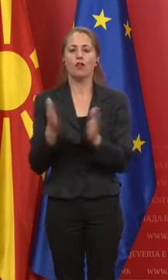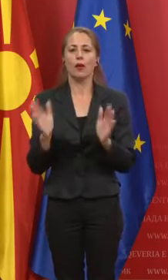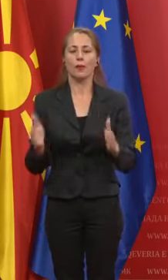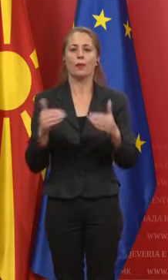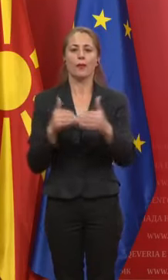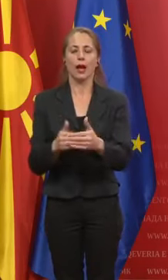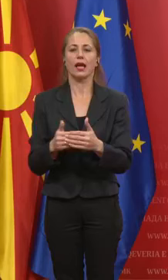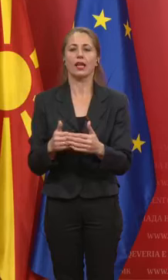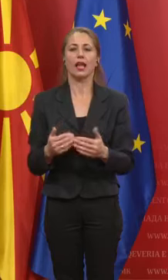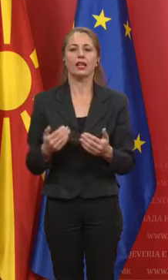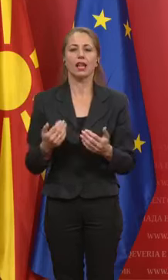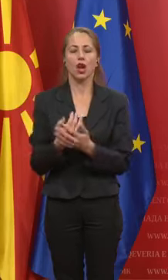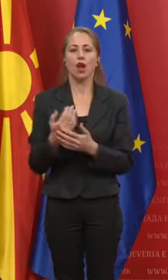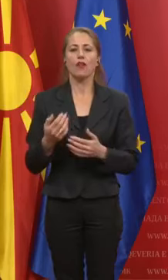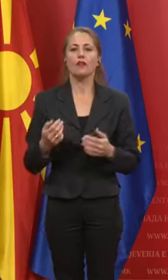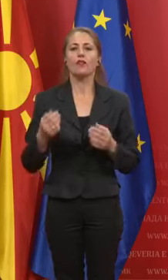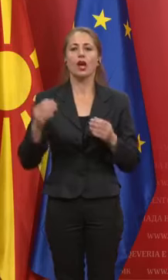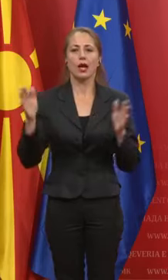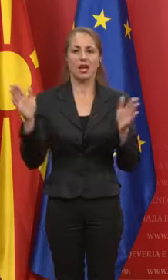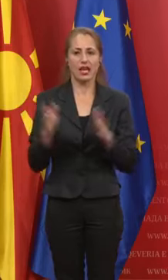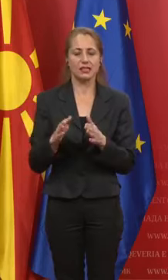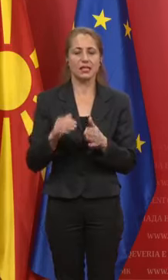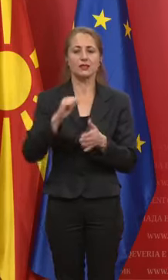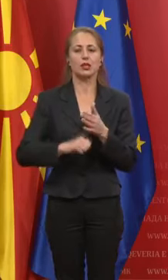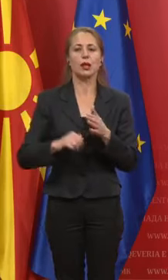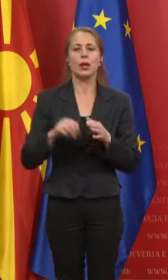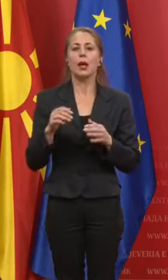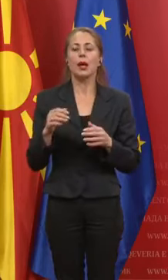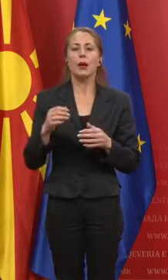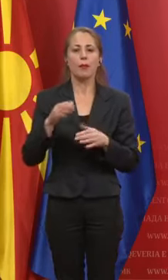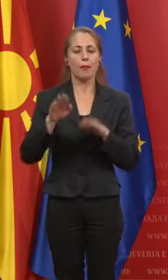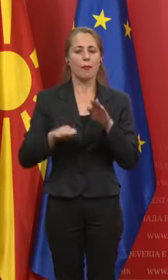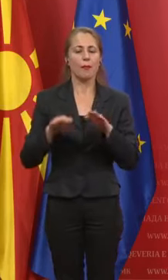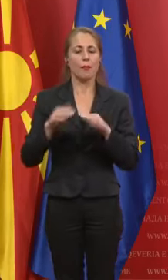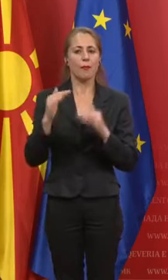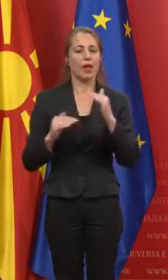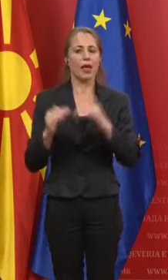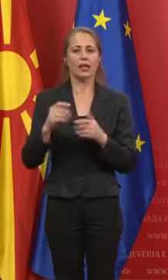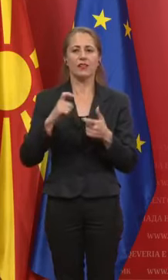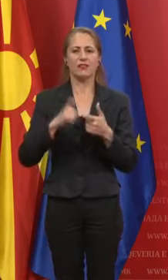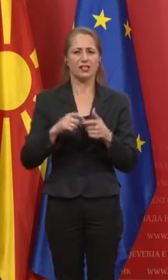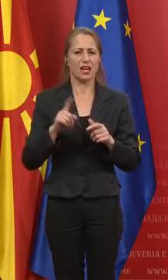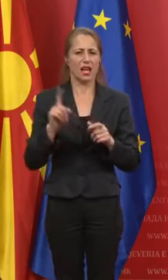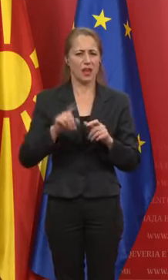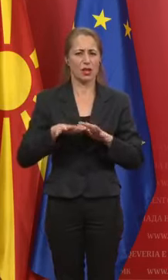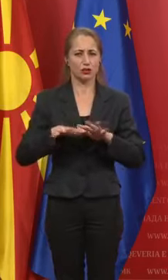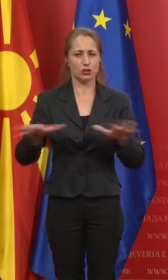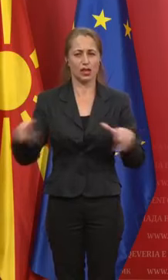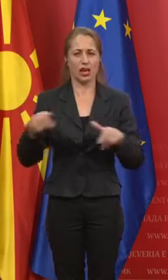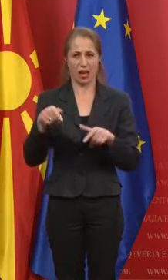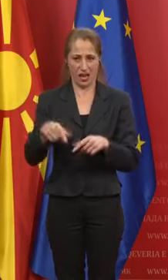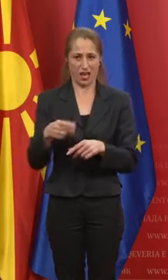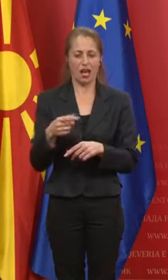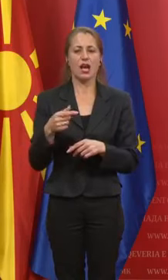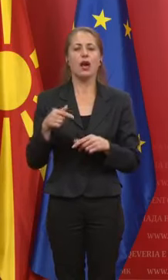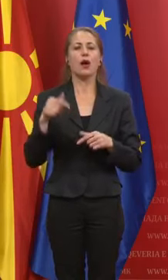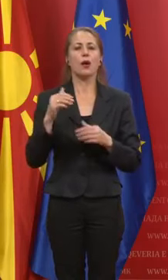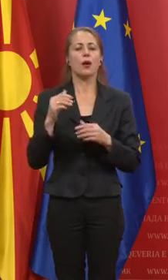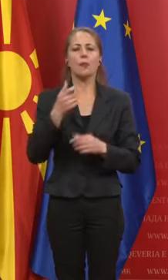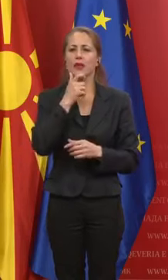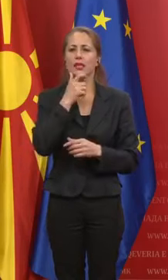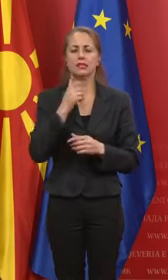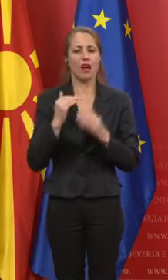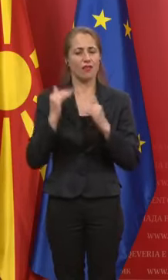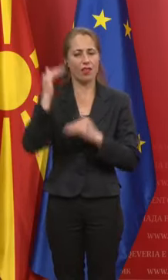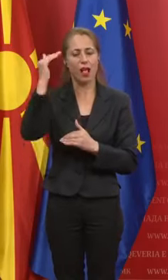на рестриктивни мерки во обид да се спречи ширењето на коронавирусот во овие земји. Британската влада